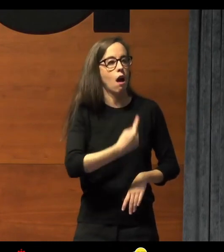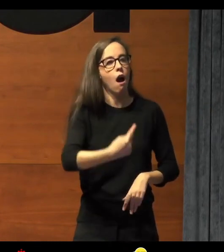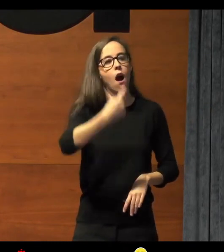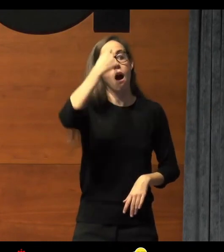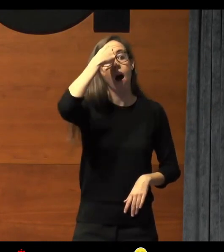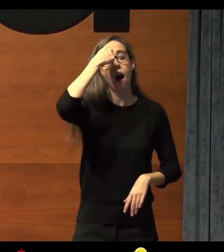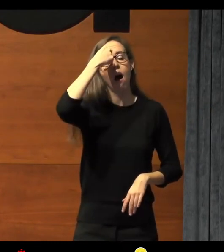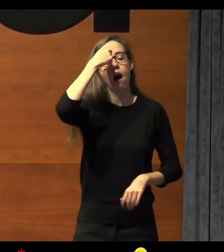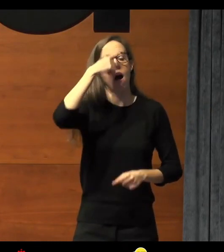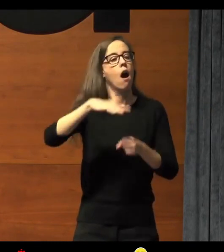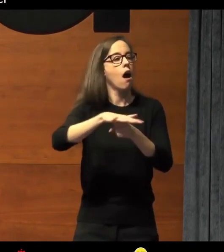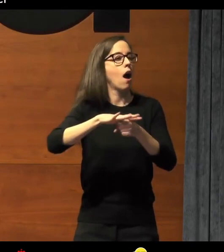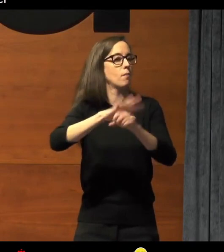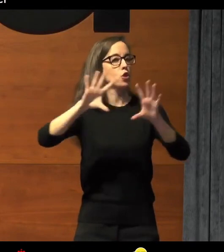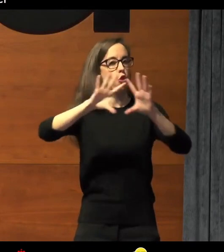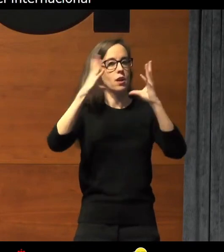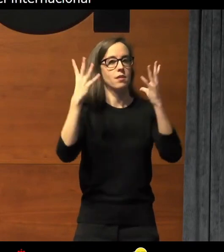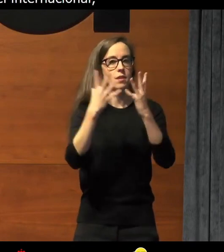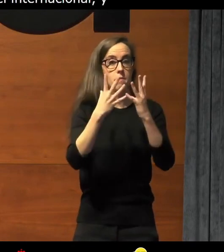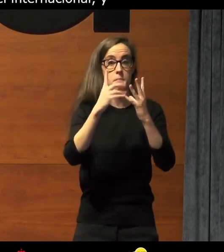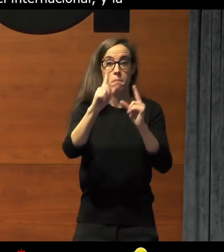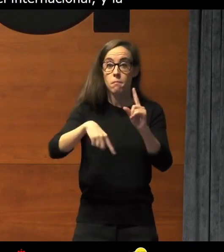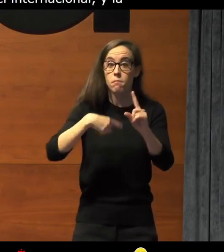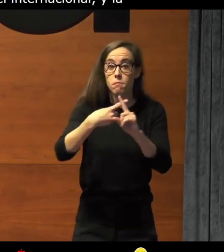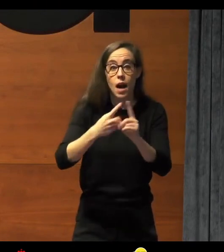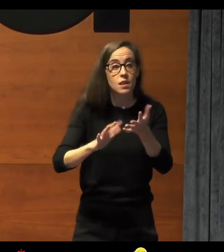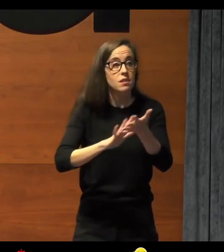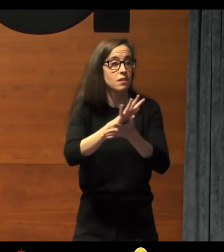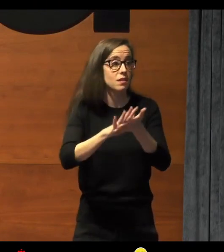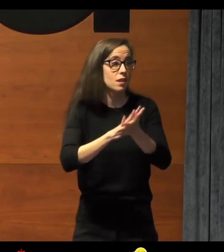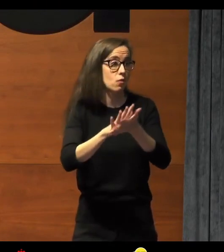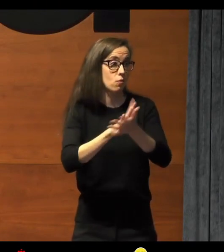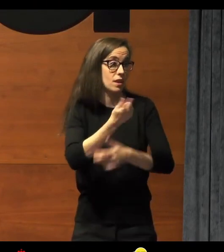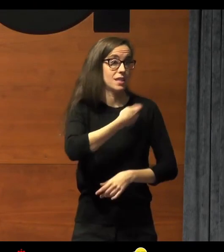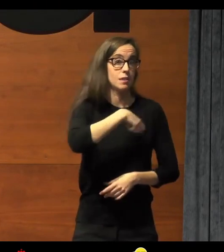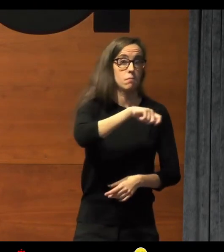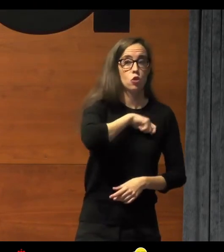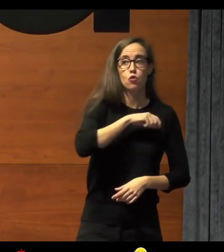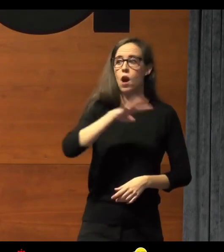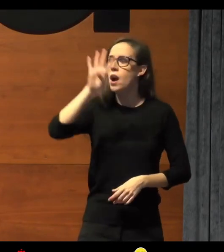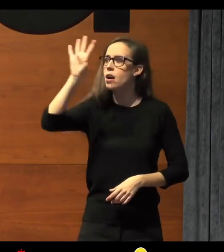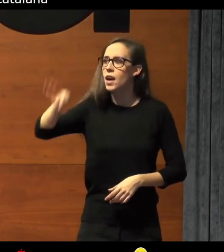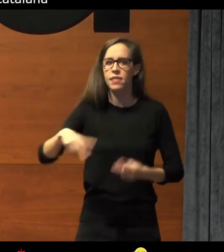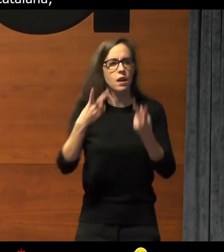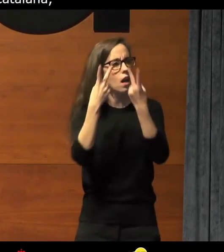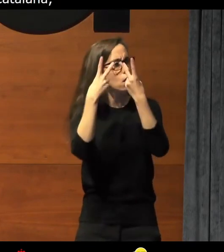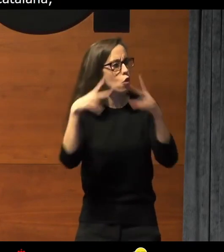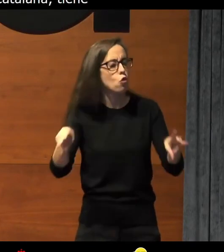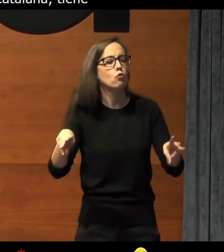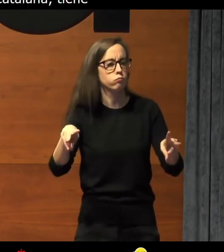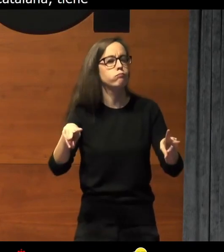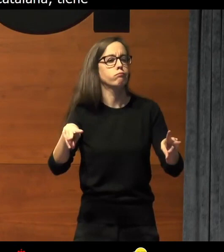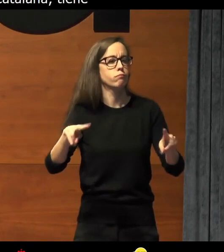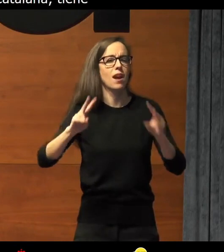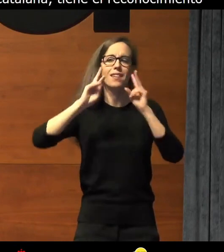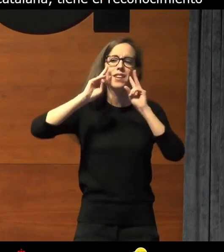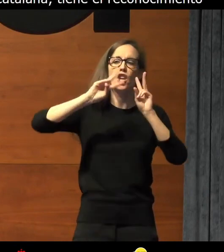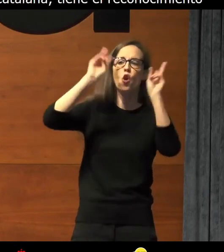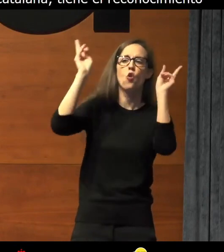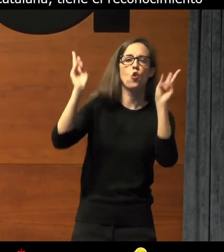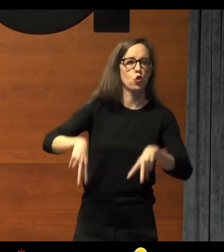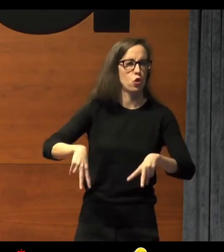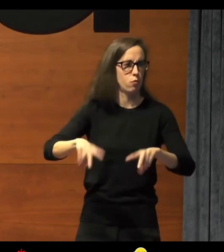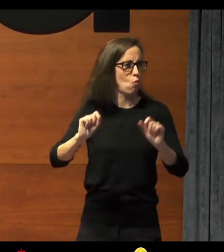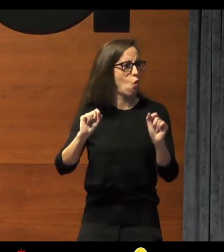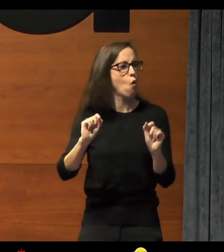internacional y la lengua de signos española, al igual que la catalana, tiene el reconocimiento oficial parlamentario